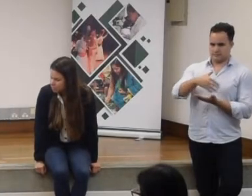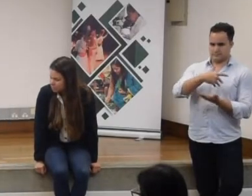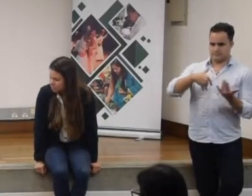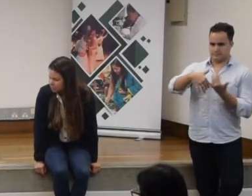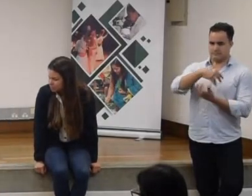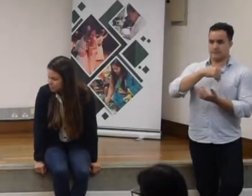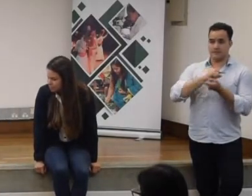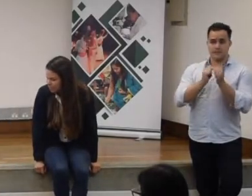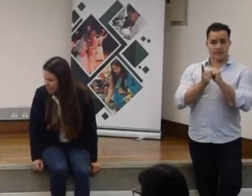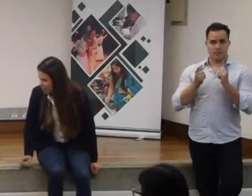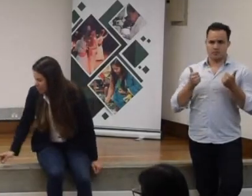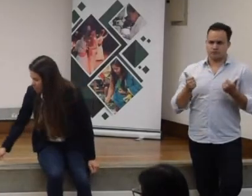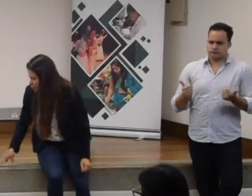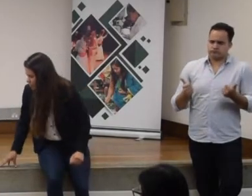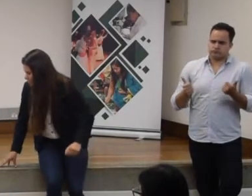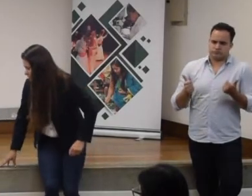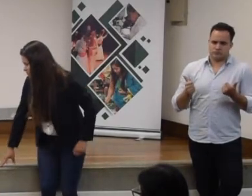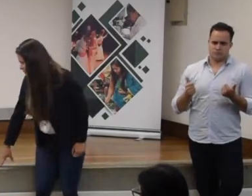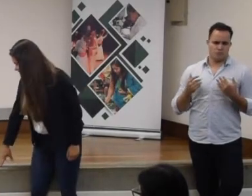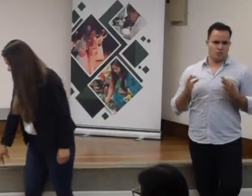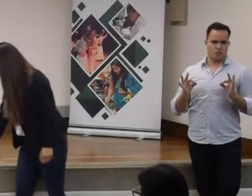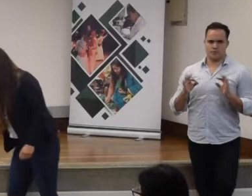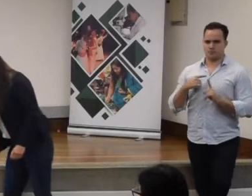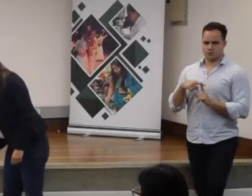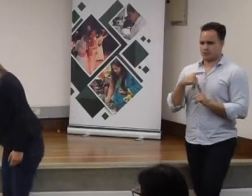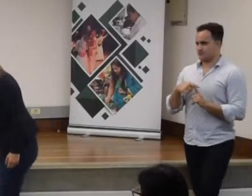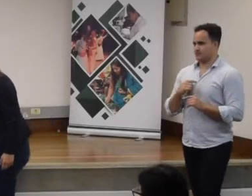estos encuentros son muy nutritivos. Sería muy